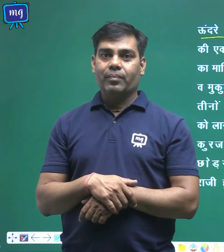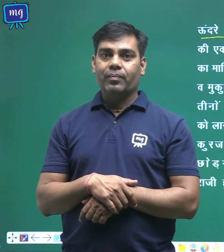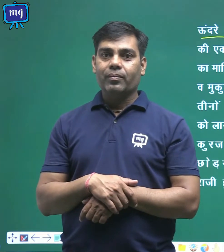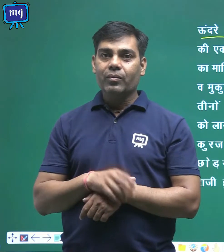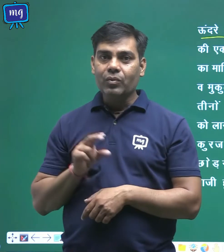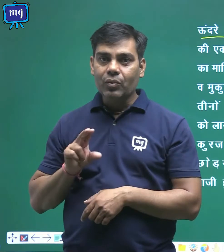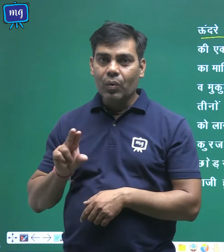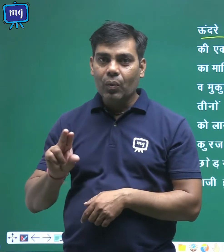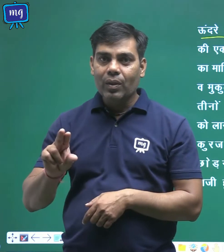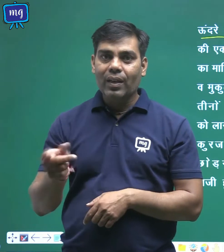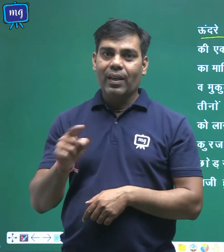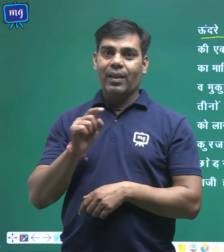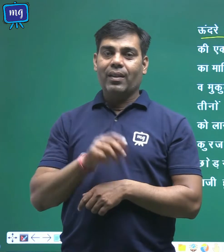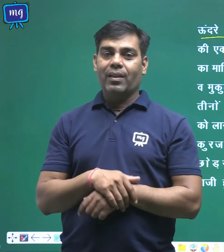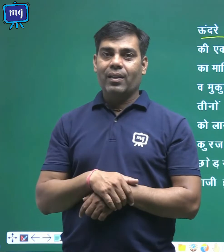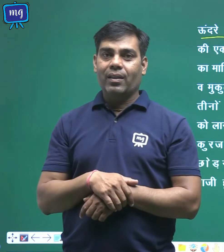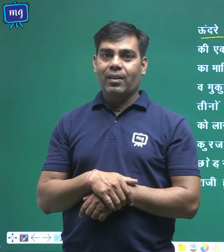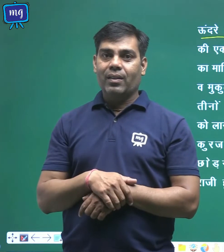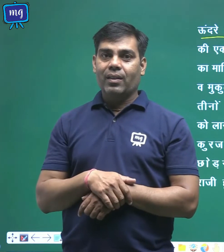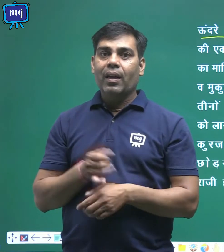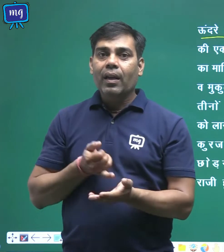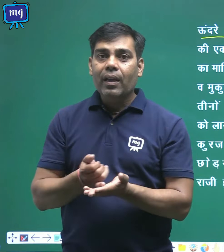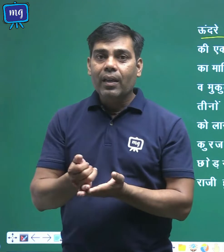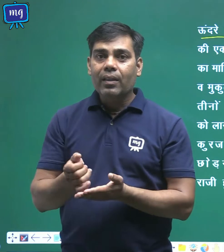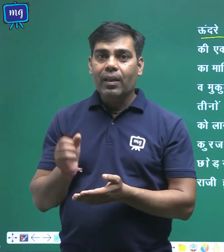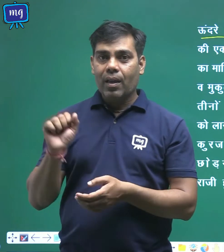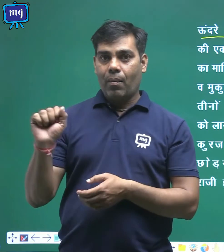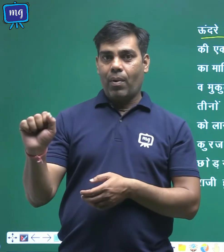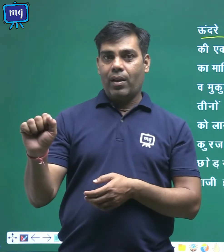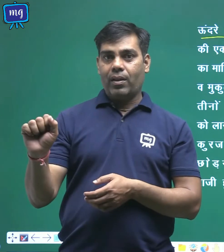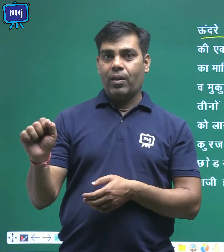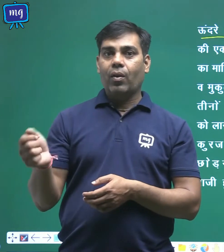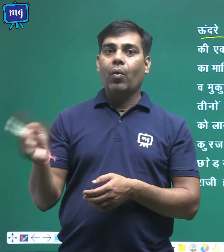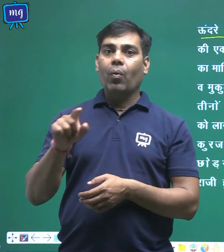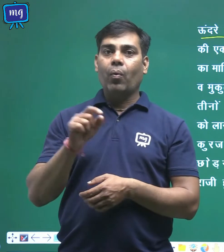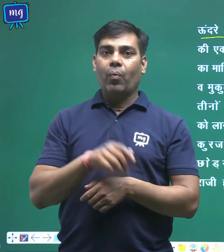ऊंदरे ने खेत के मालिक को